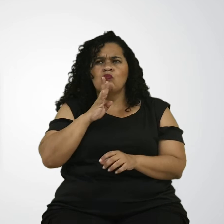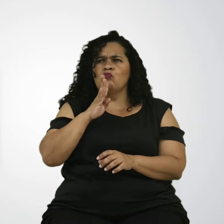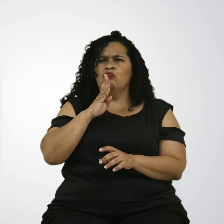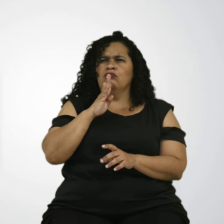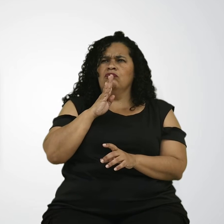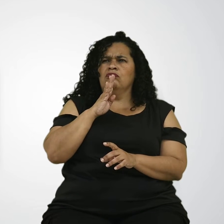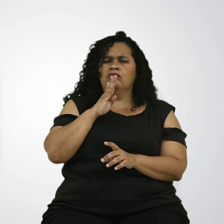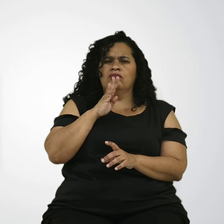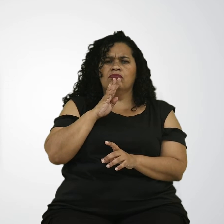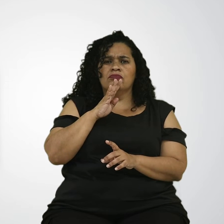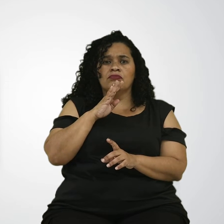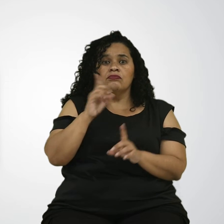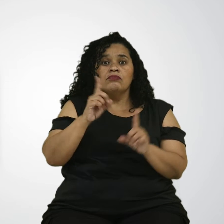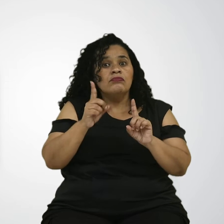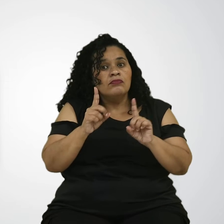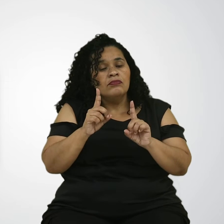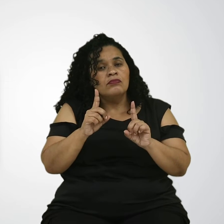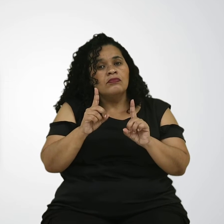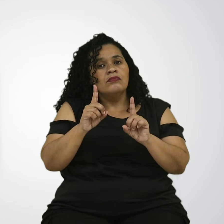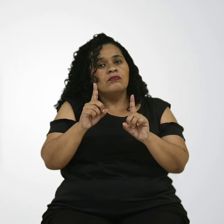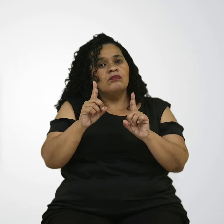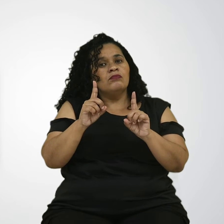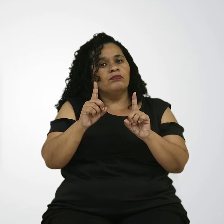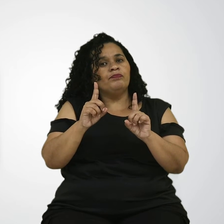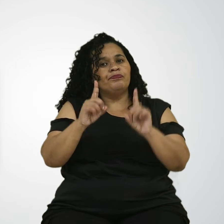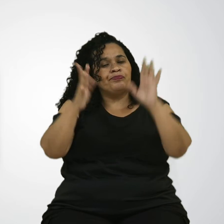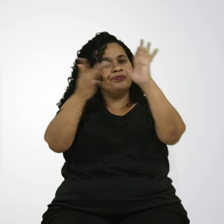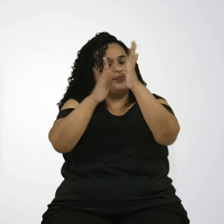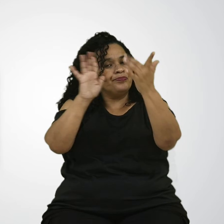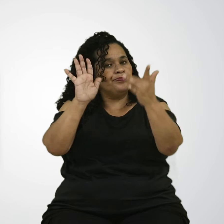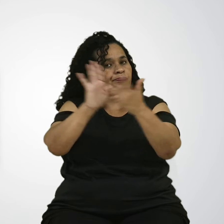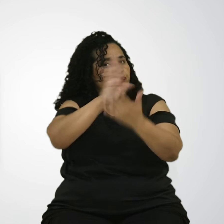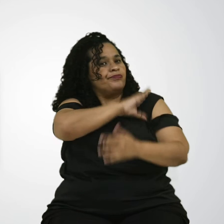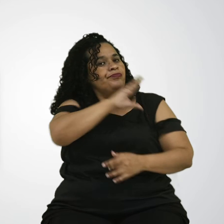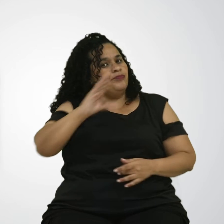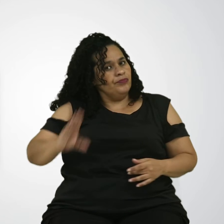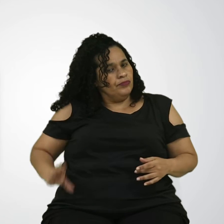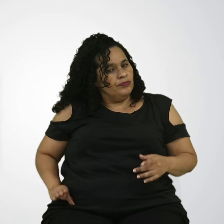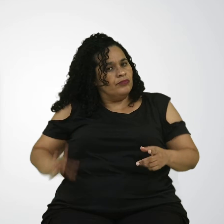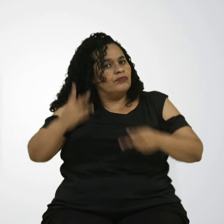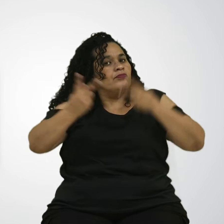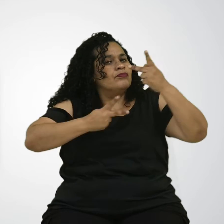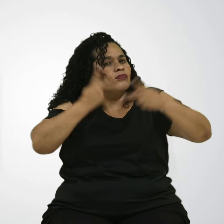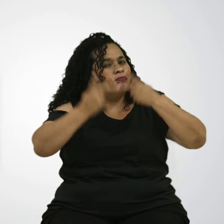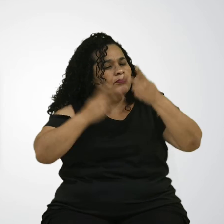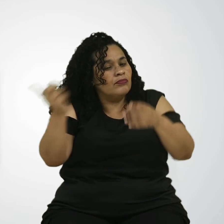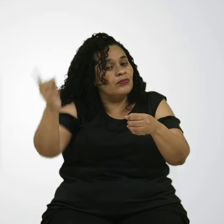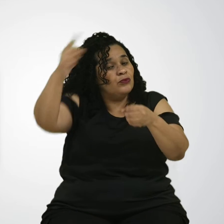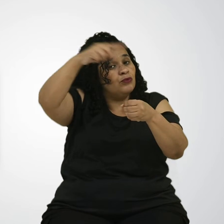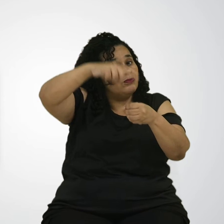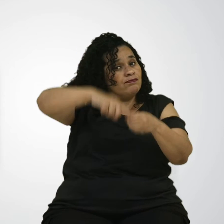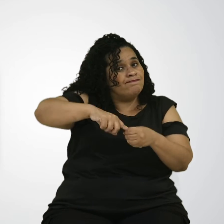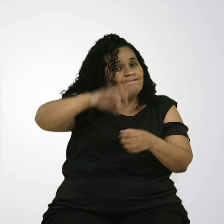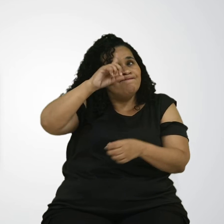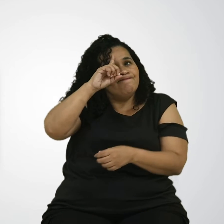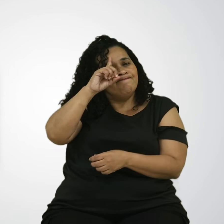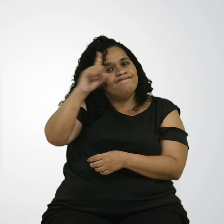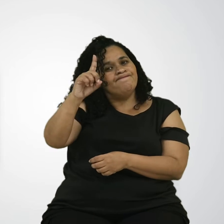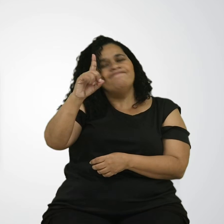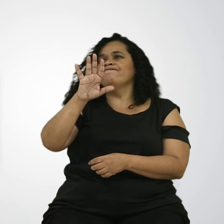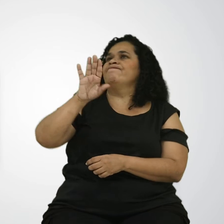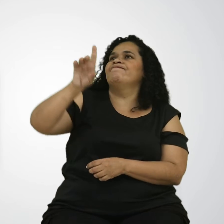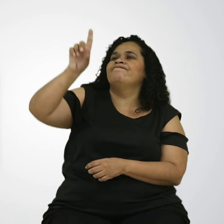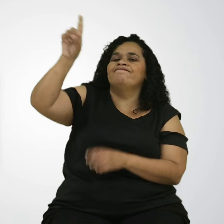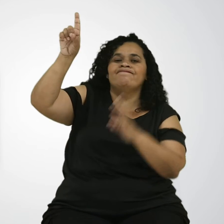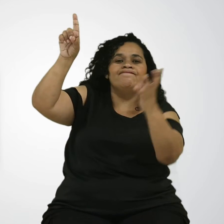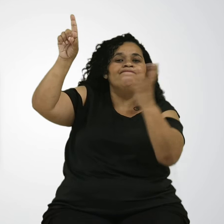falando: olha, a respeito da minha volta, isso está na economia do pai, é na administração do pai. É o pai que administra essa